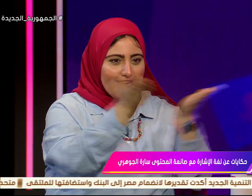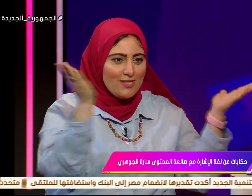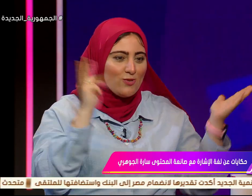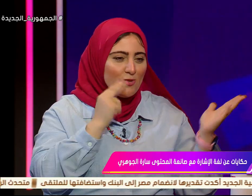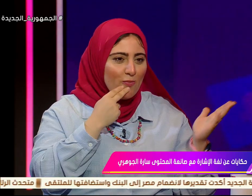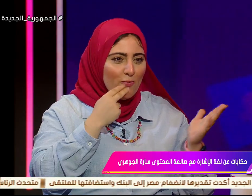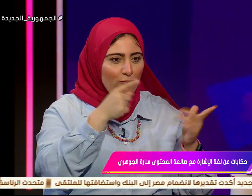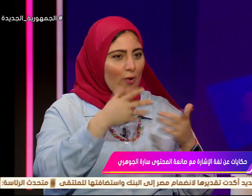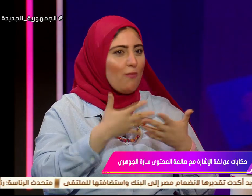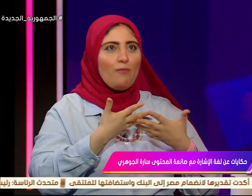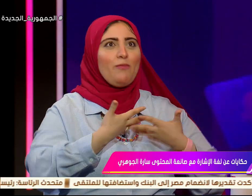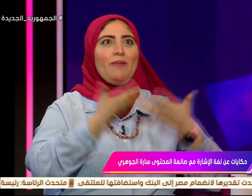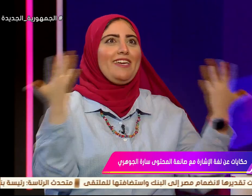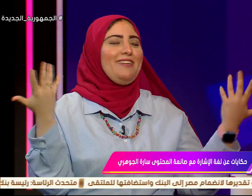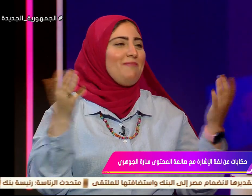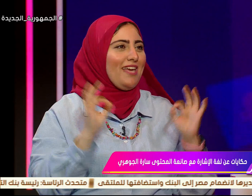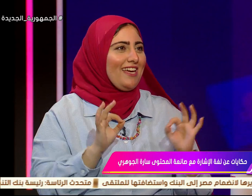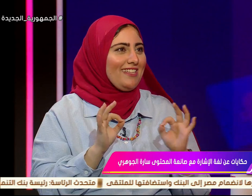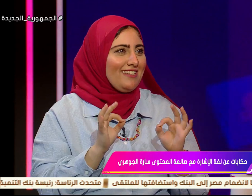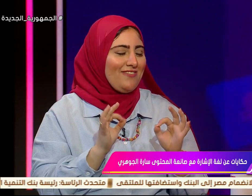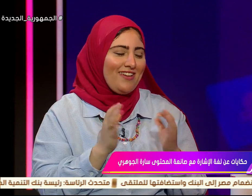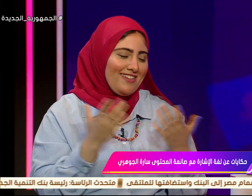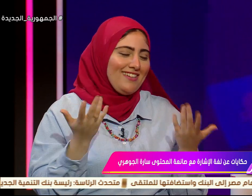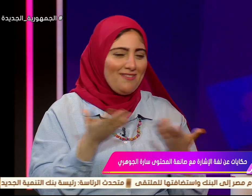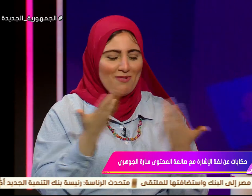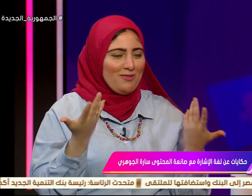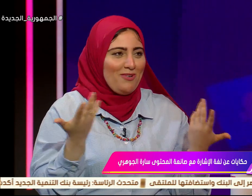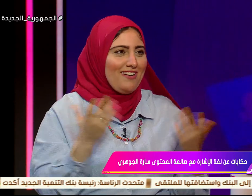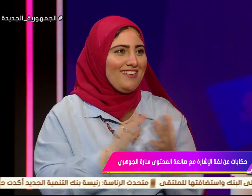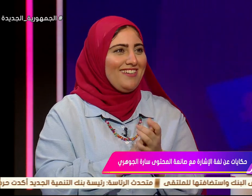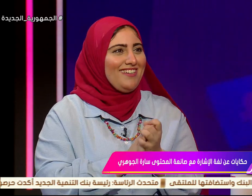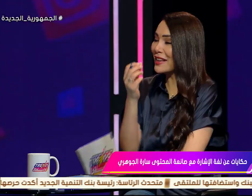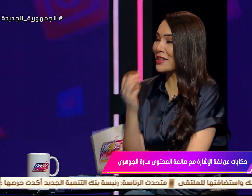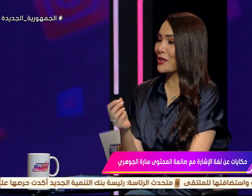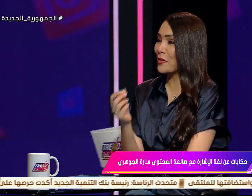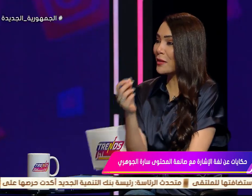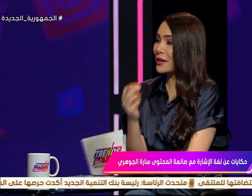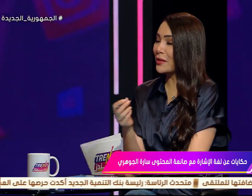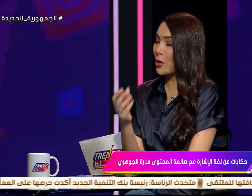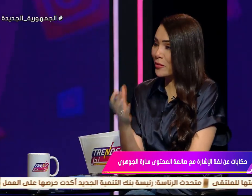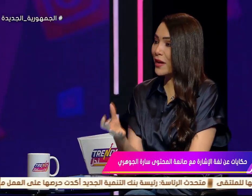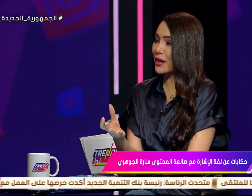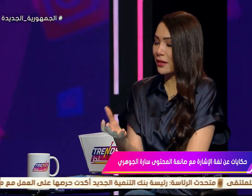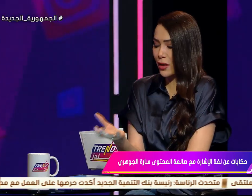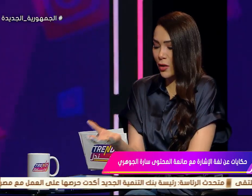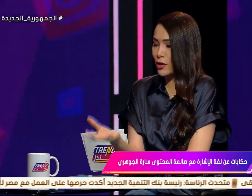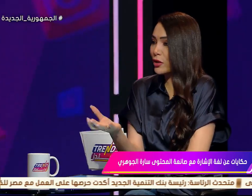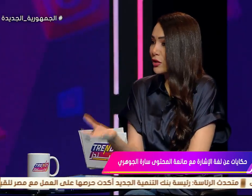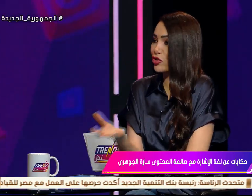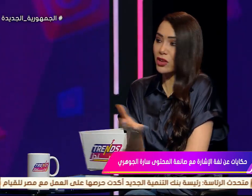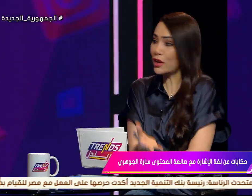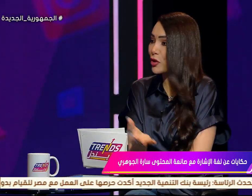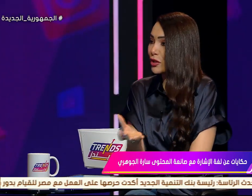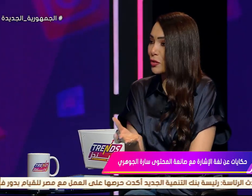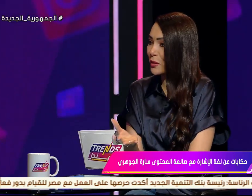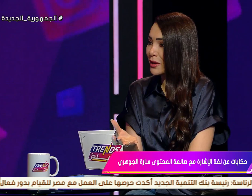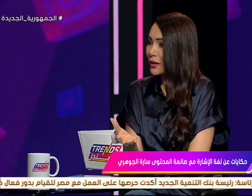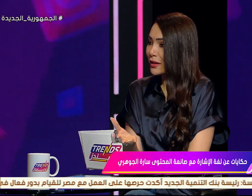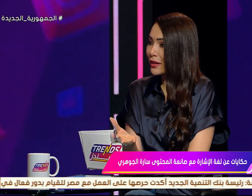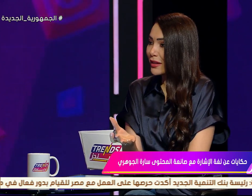للناس الصم وان هم منبهرين بيها جدا؟ ف طب ايه اللي حصل؟ ما هو انا عايزه اعرف، هم فعلا لغه الاشاره هي لغتهم،